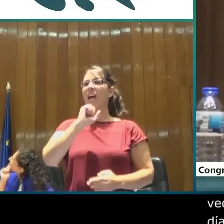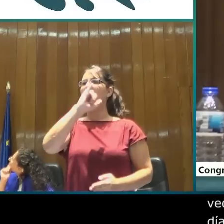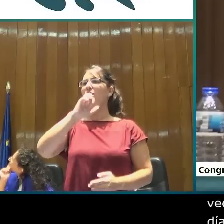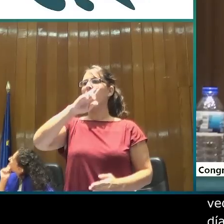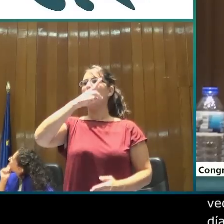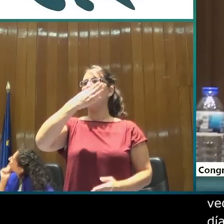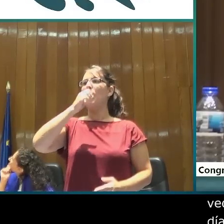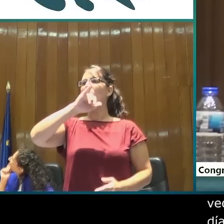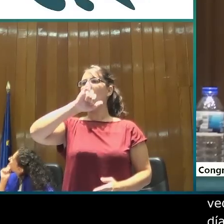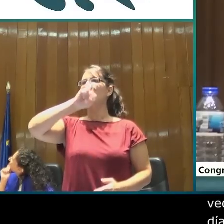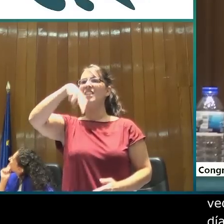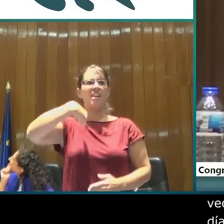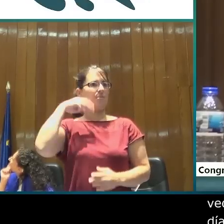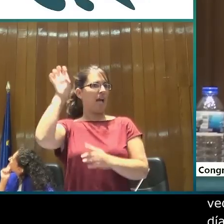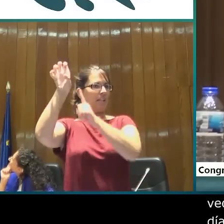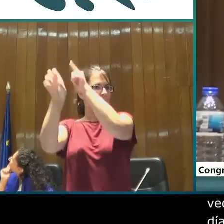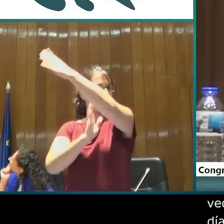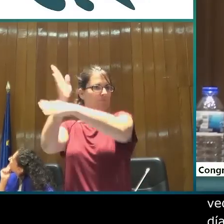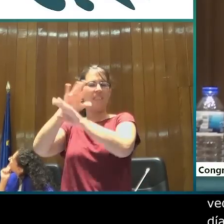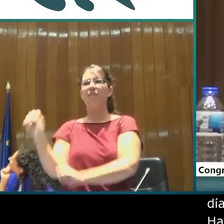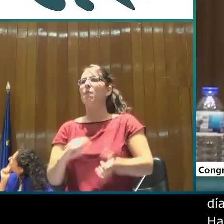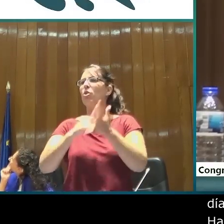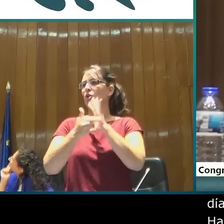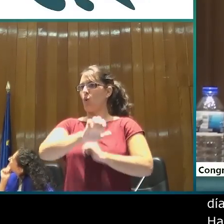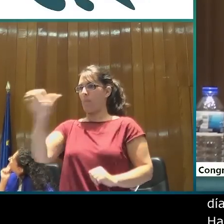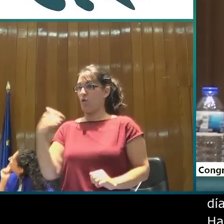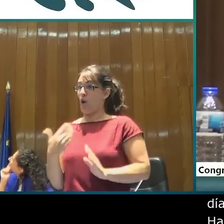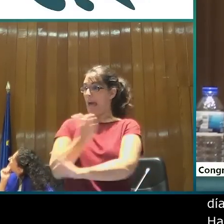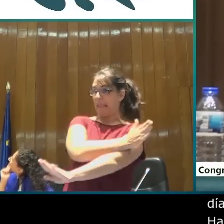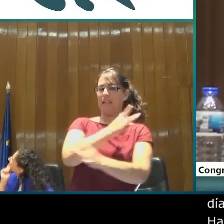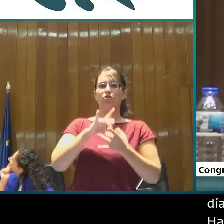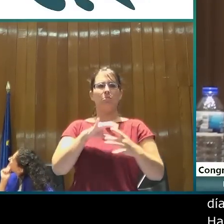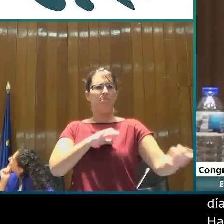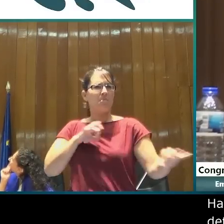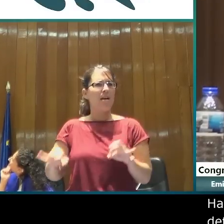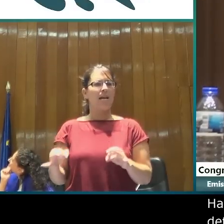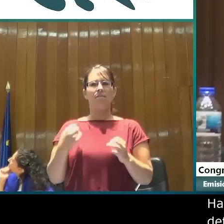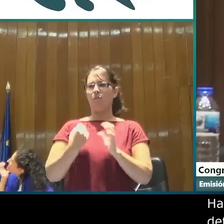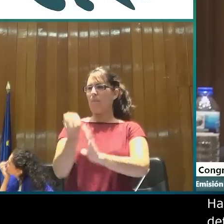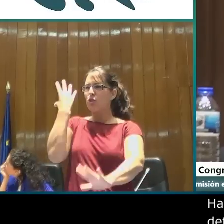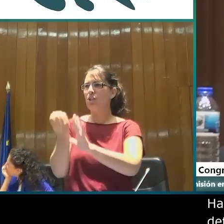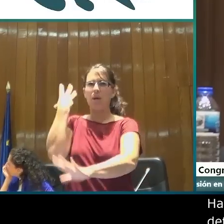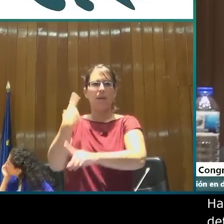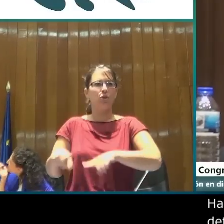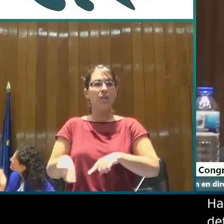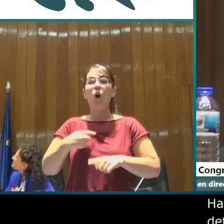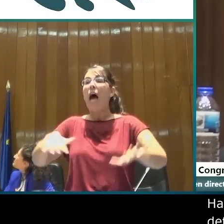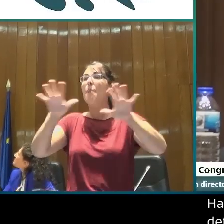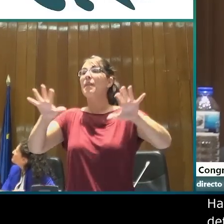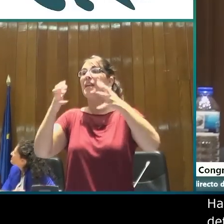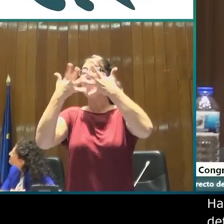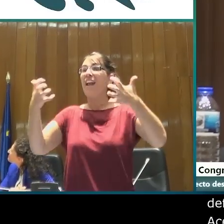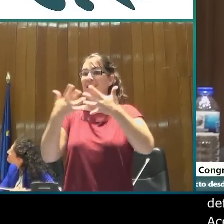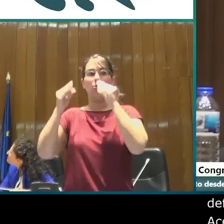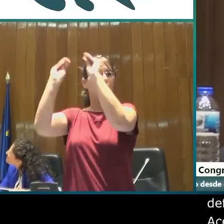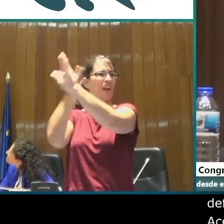primero que hice, además de prepararme la presentación y la diapositiva, fue aprender unas frases en Azerbaiyán para hacer la